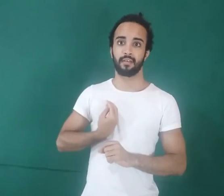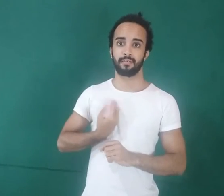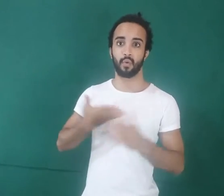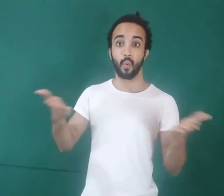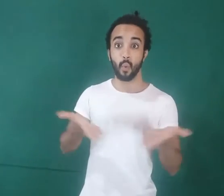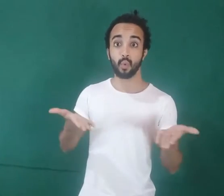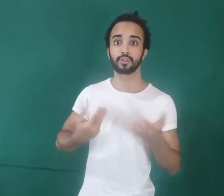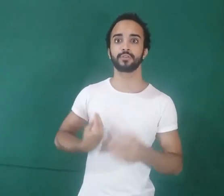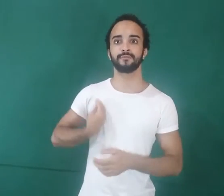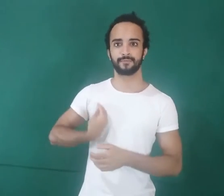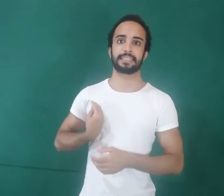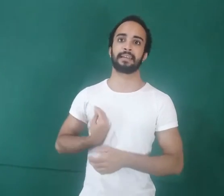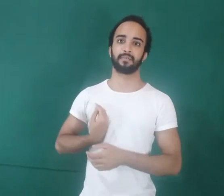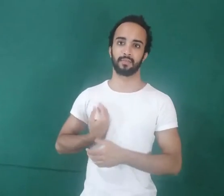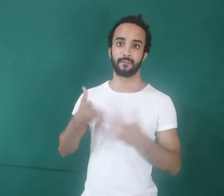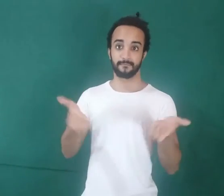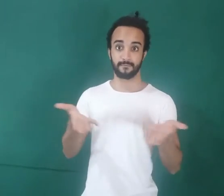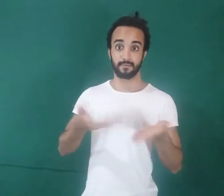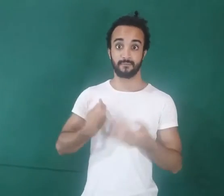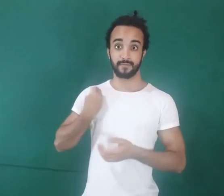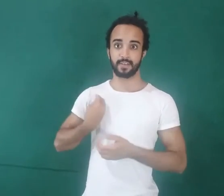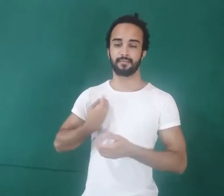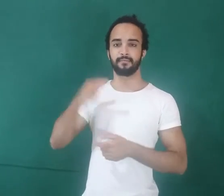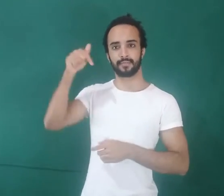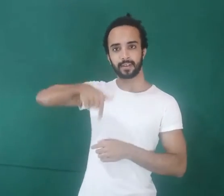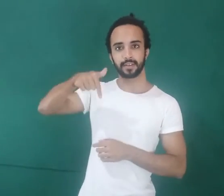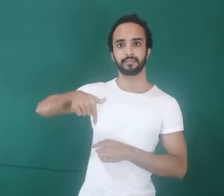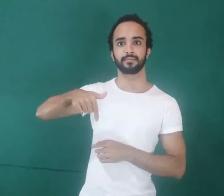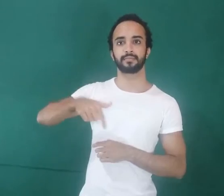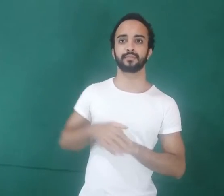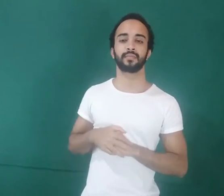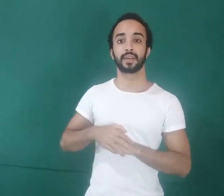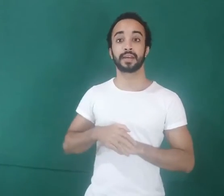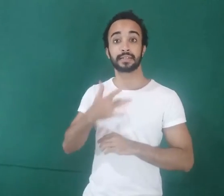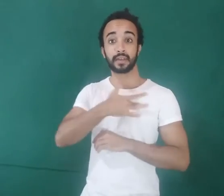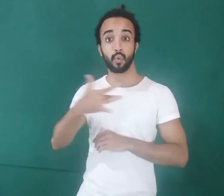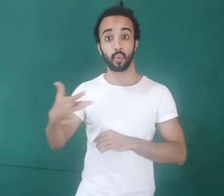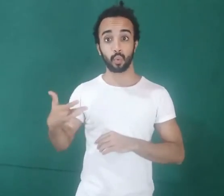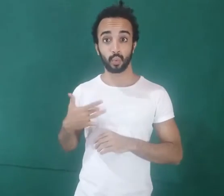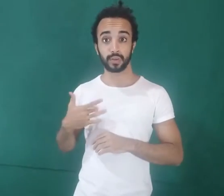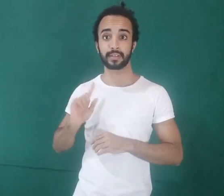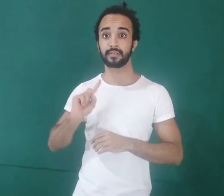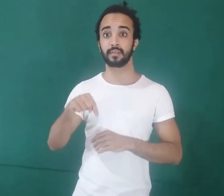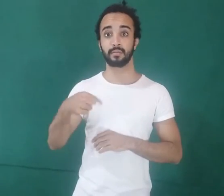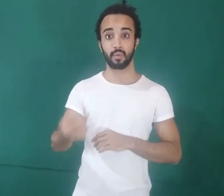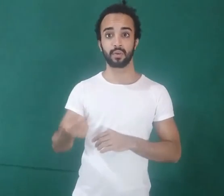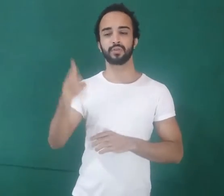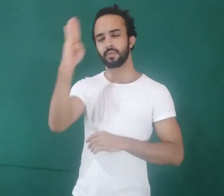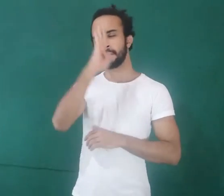o presente que você tem de estar aqui com saúde, depois de a gente no Brasil ter alcançado uma